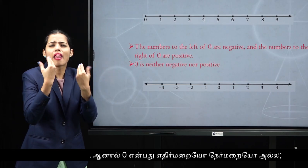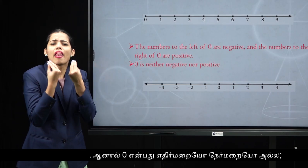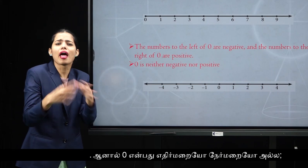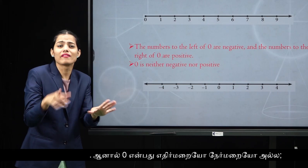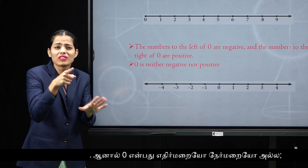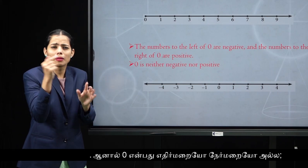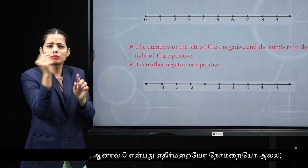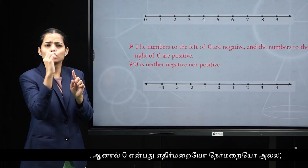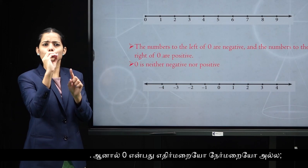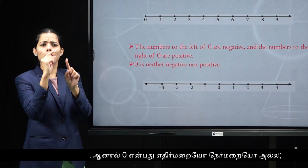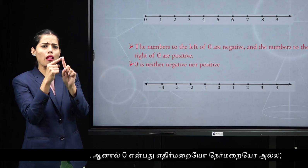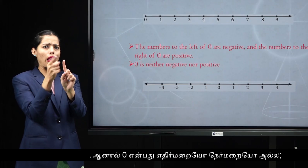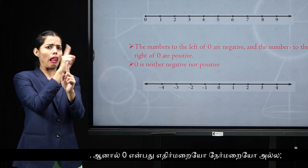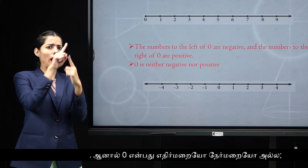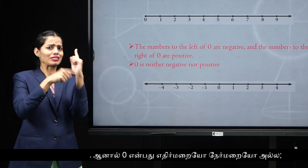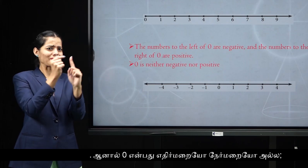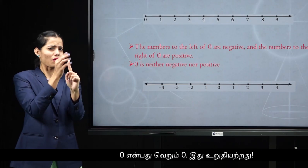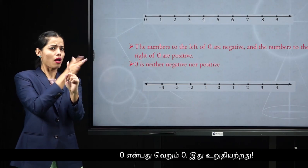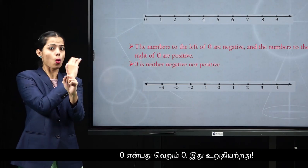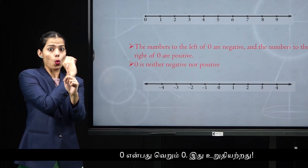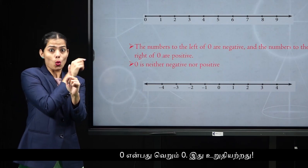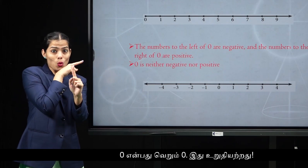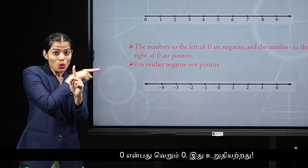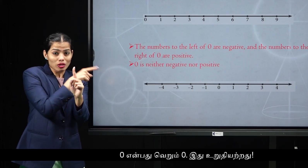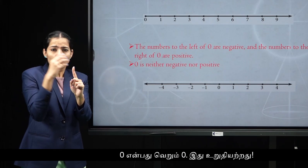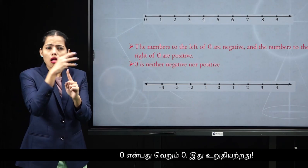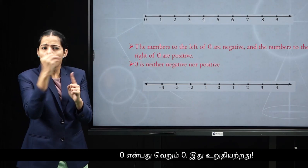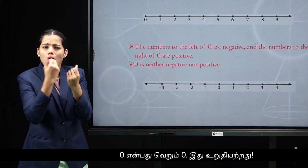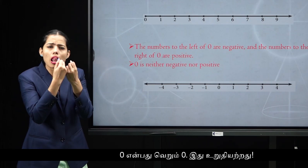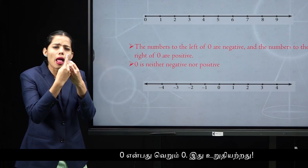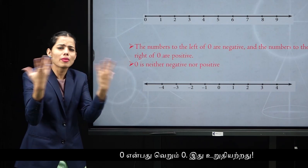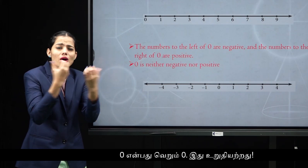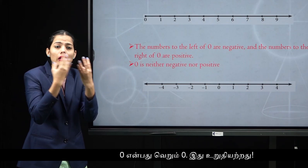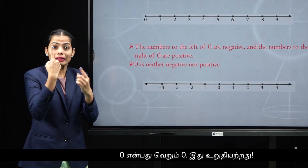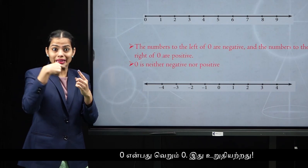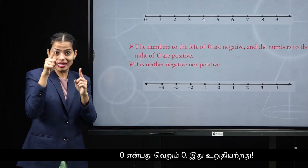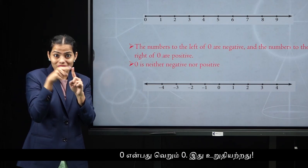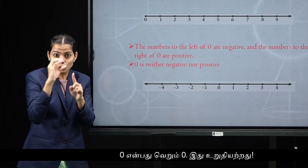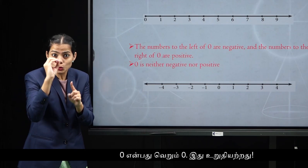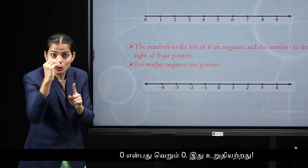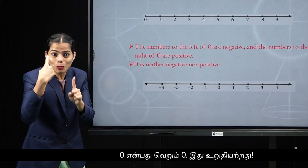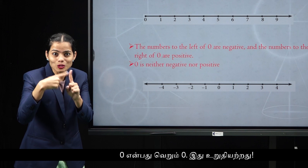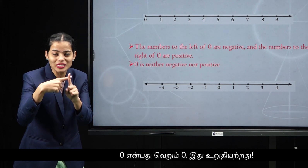எதிர்மறையோ நேர்மறையோ அல்ல. 0 என்பது வெறும் 0. இது உறுதியற்றது.